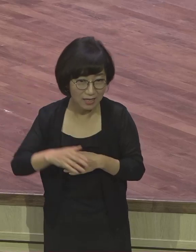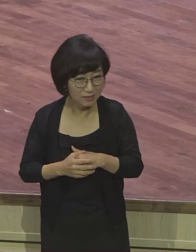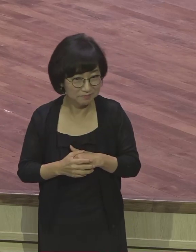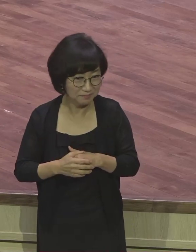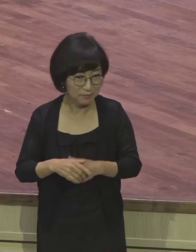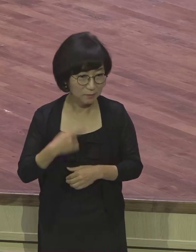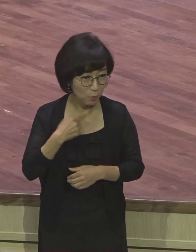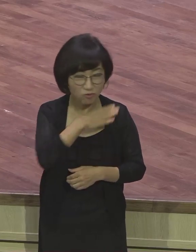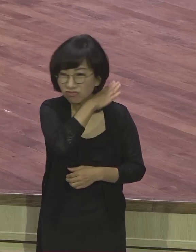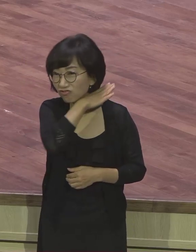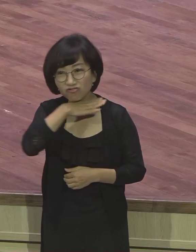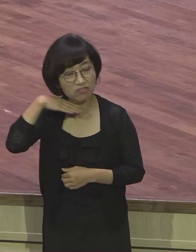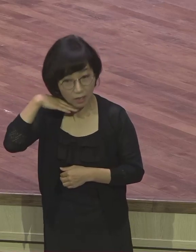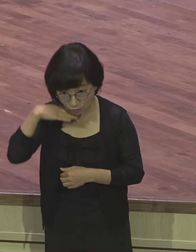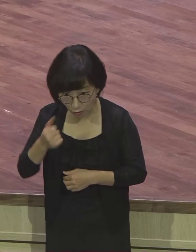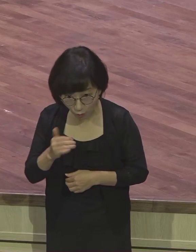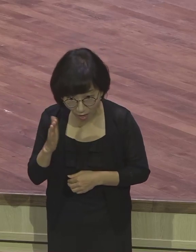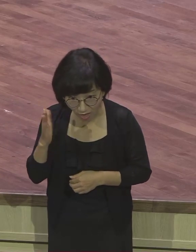목을 자르셔도.